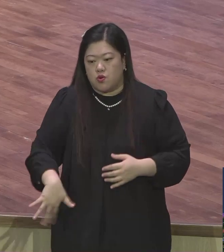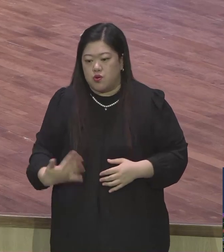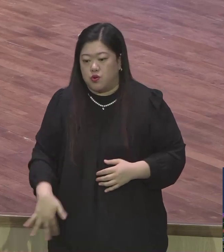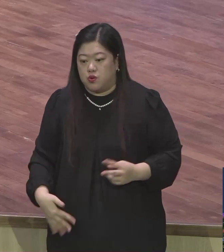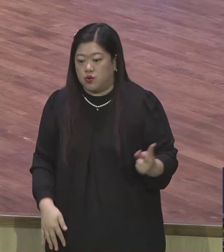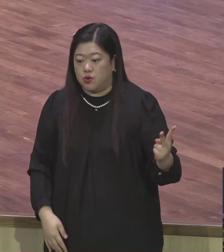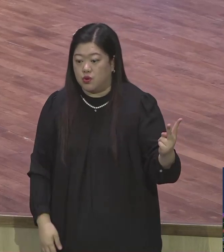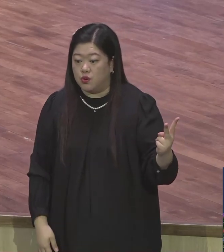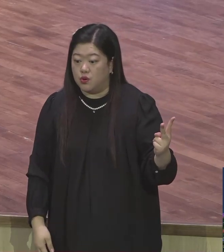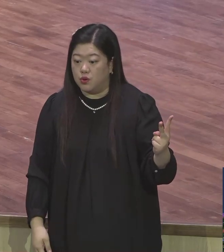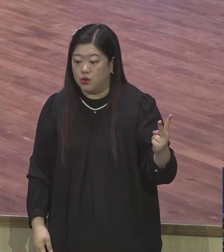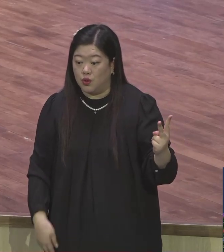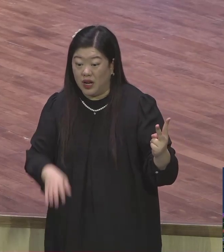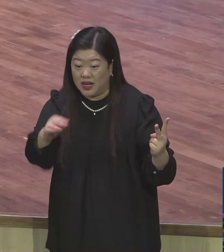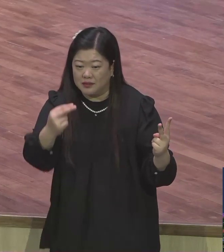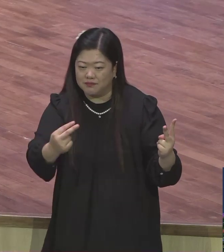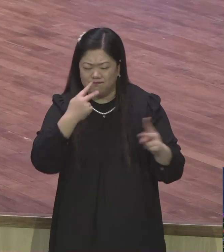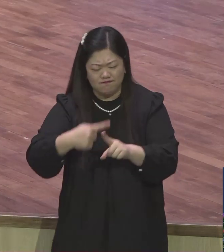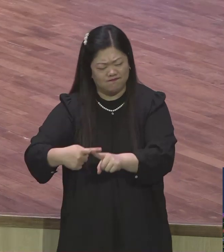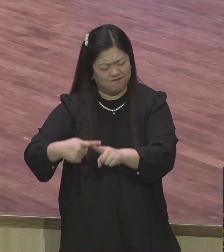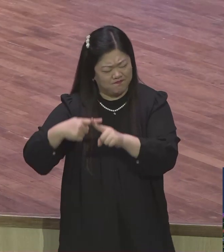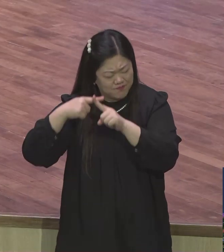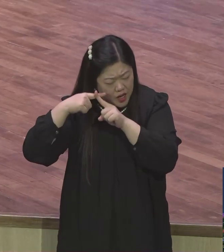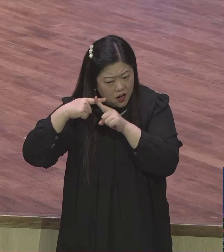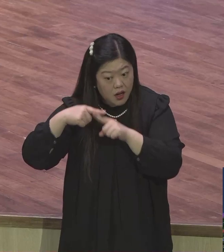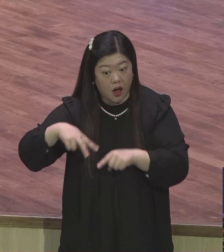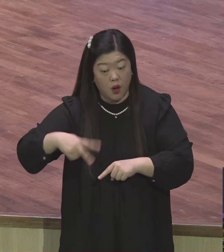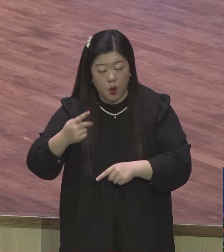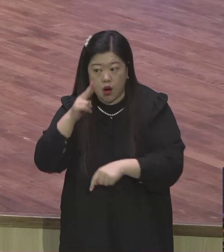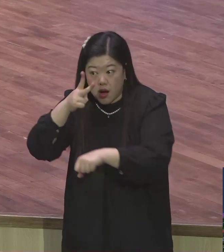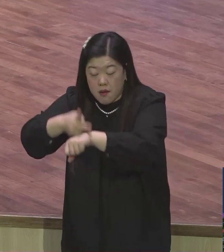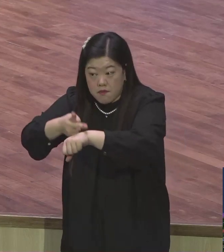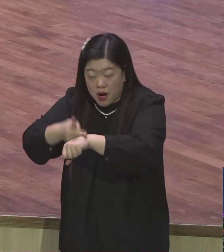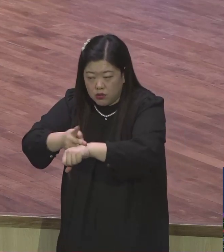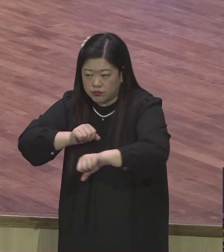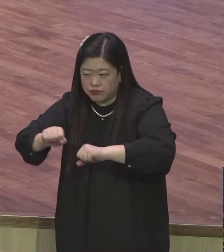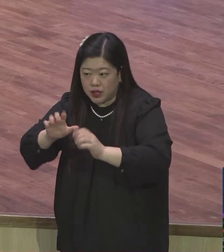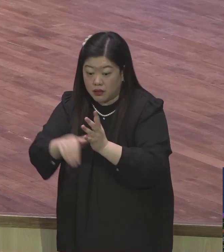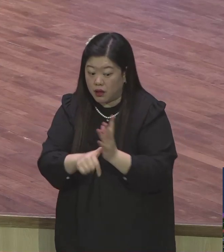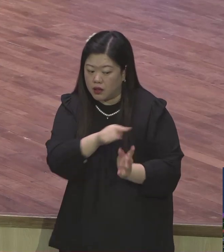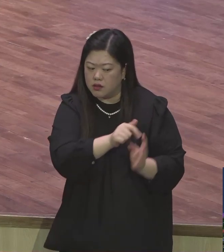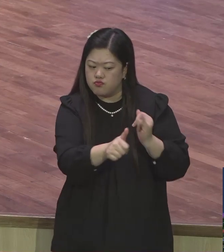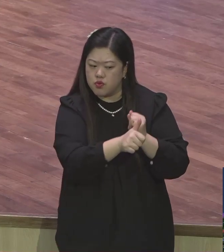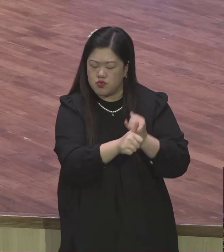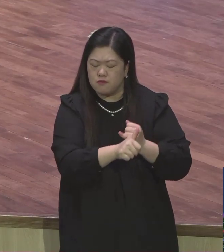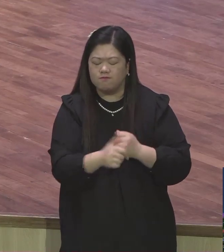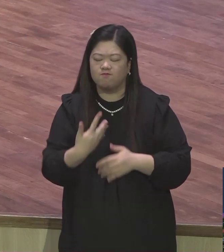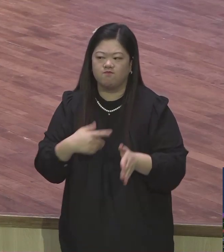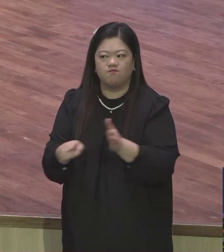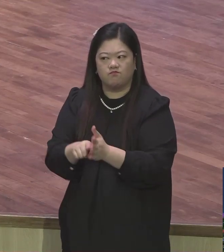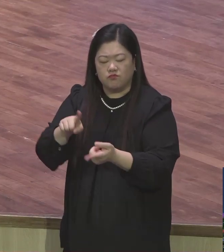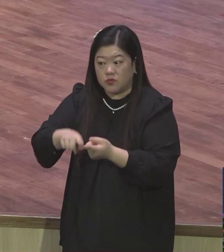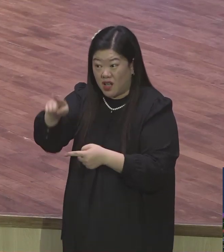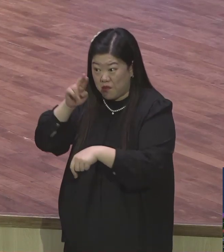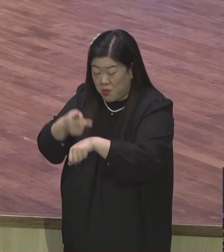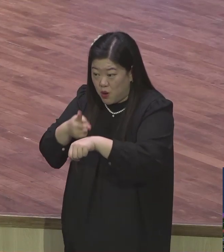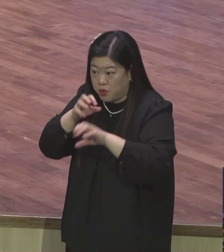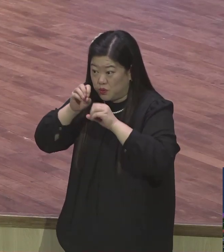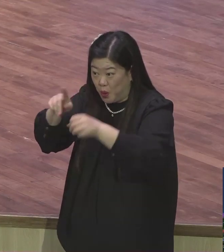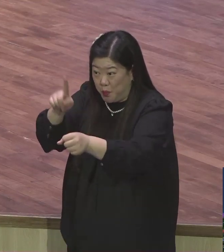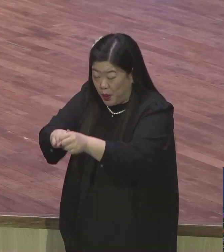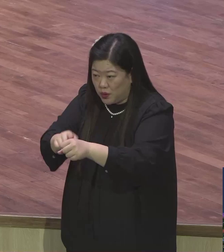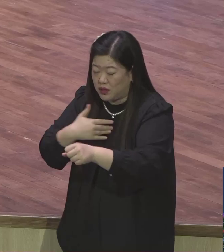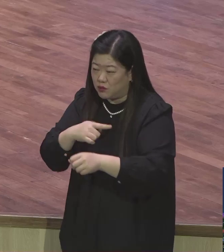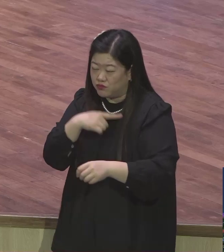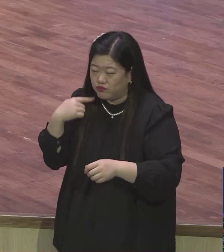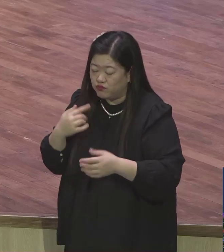그런 위험한 일을 많이 당할 때 브리스 아굴라 한 행동을 다 봤잖아요. 자기가 죽을 위기에 고비에